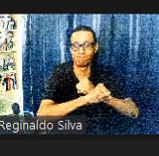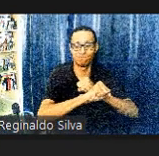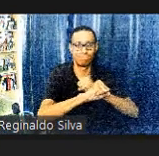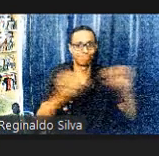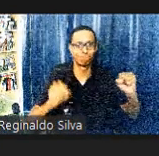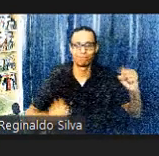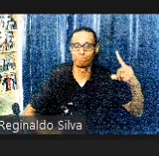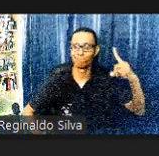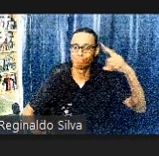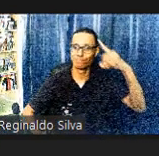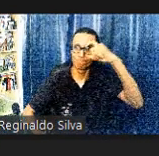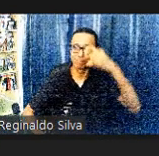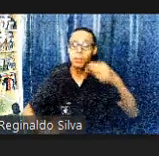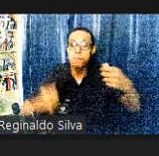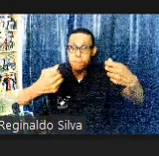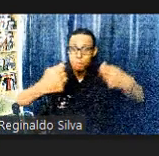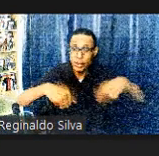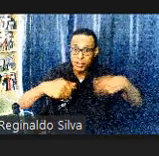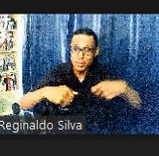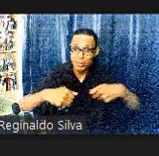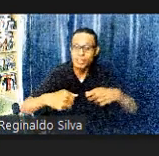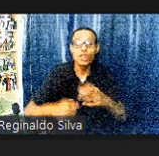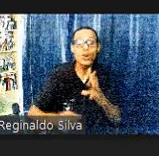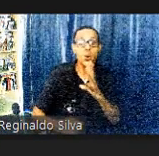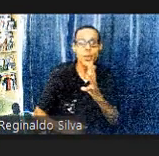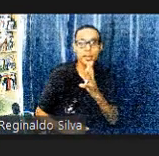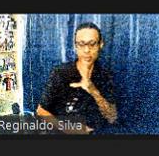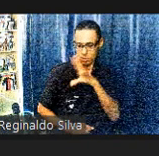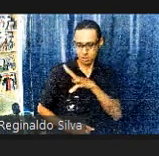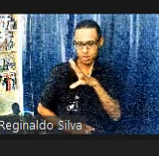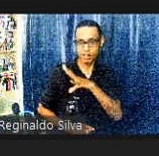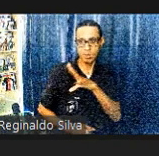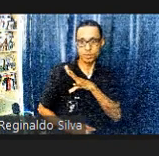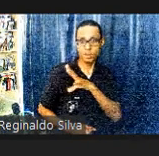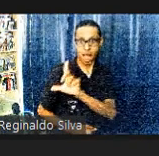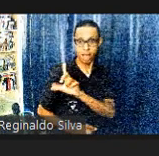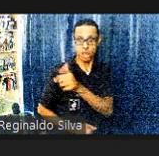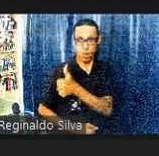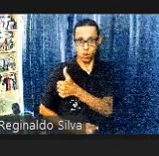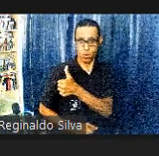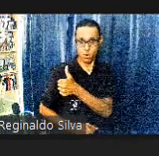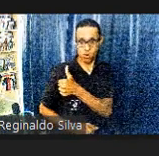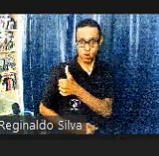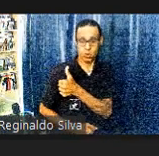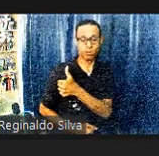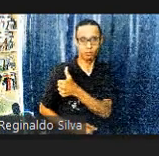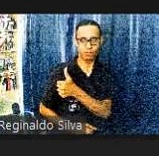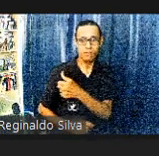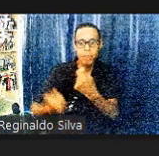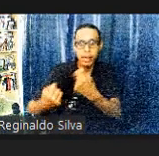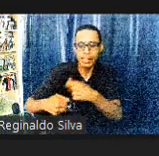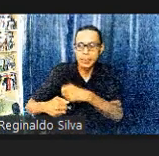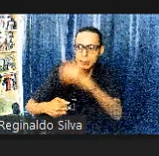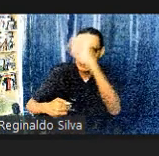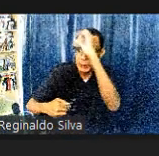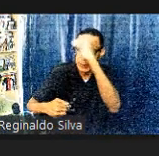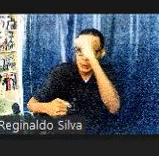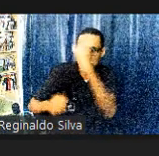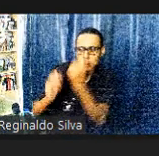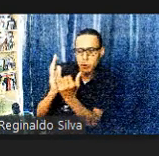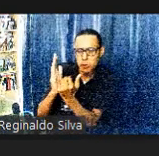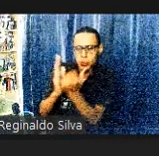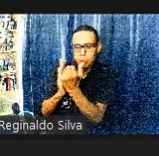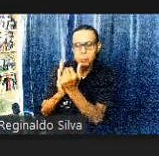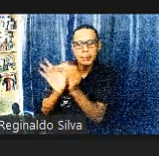língua. Então, se essa língua não for falada de maneira correta, não for dita com os erros